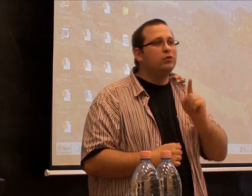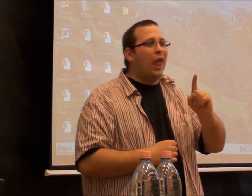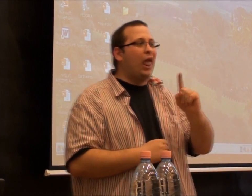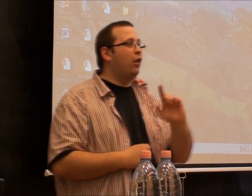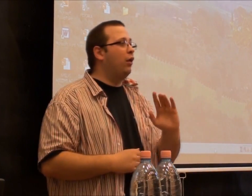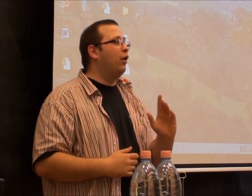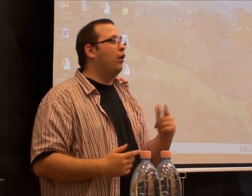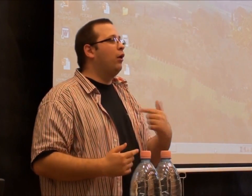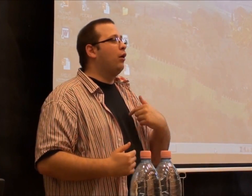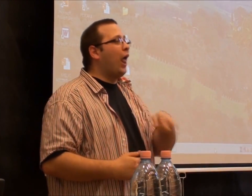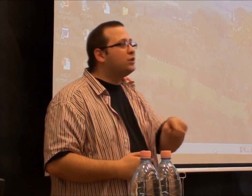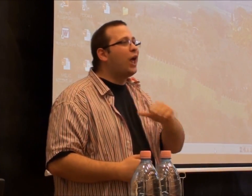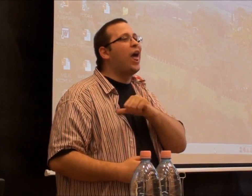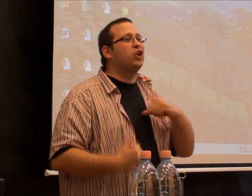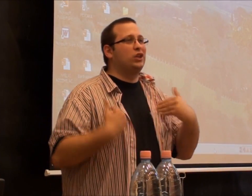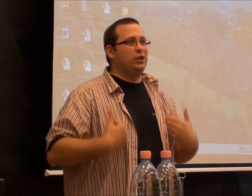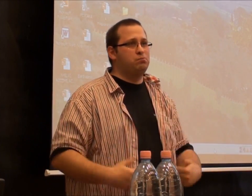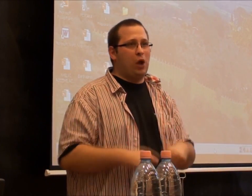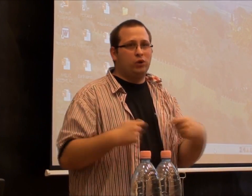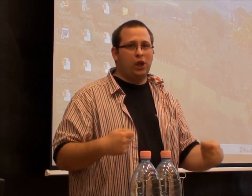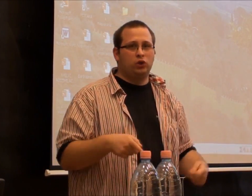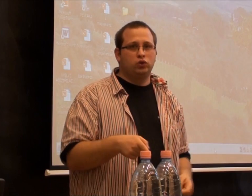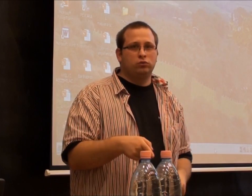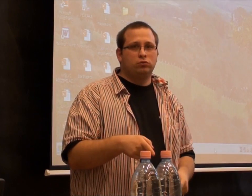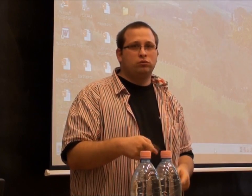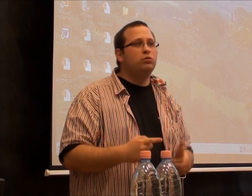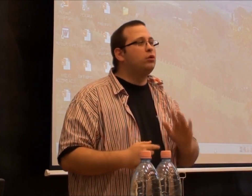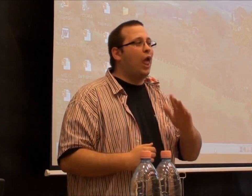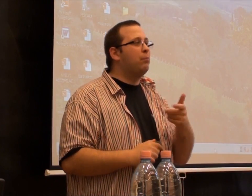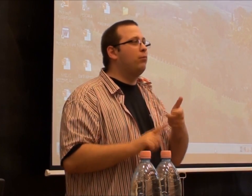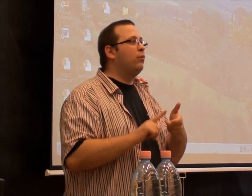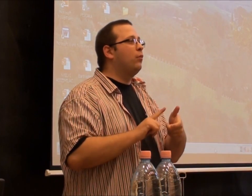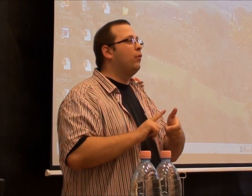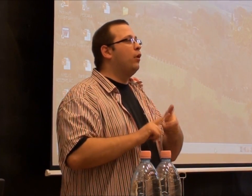megoldás. De ez egyéni megoldás.